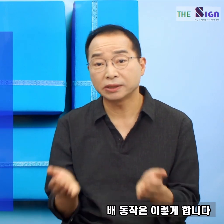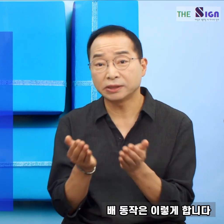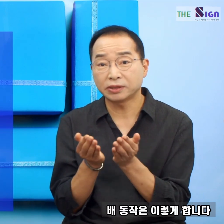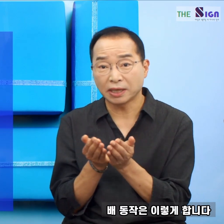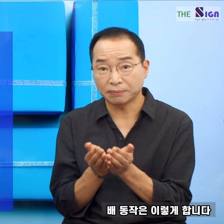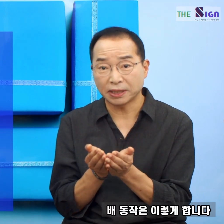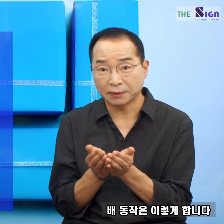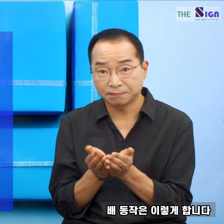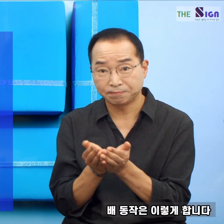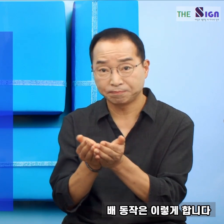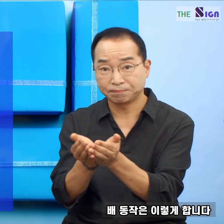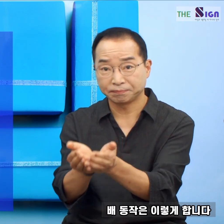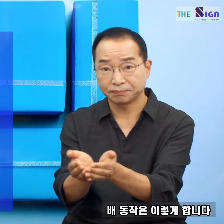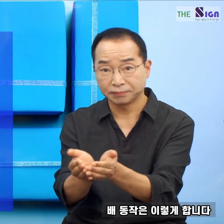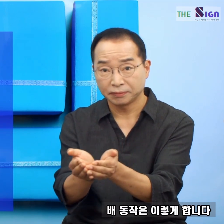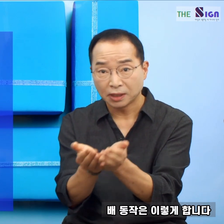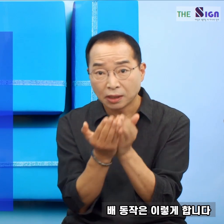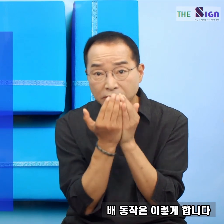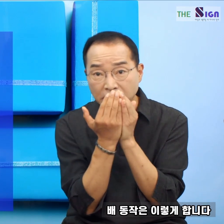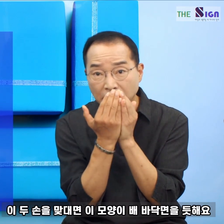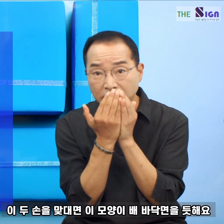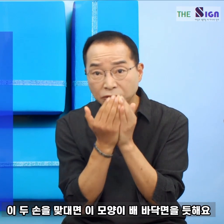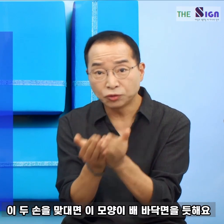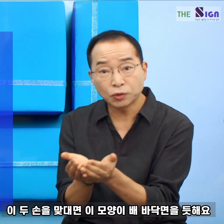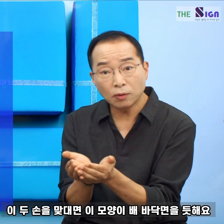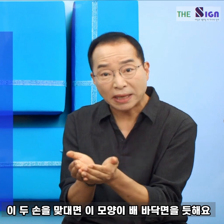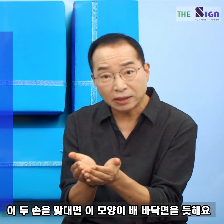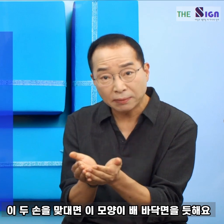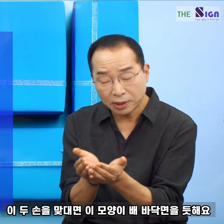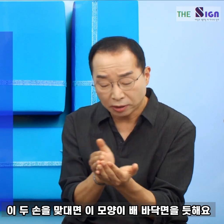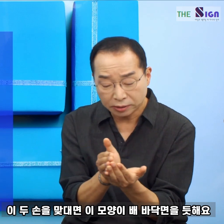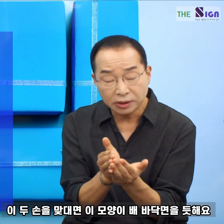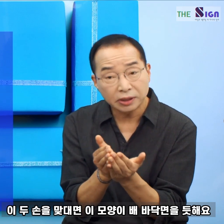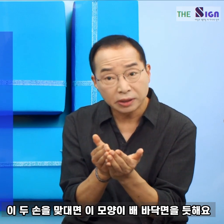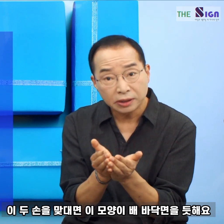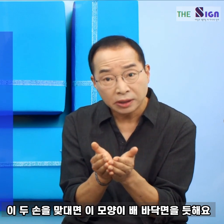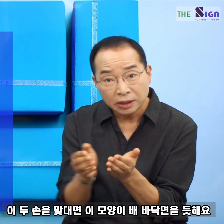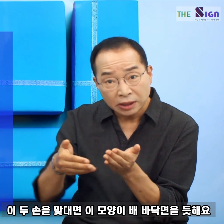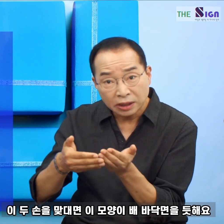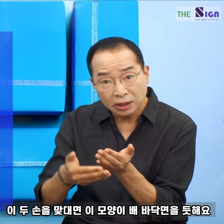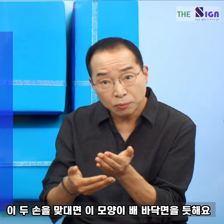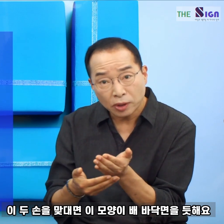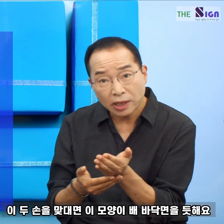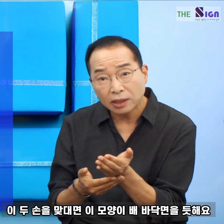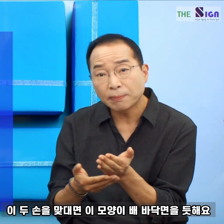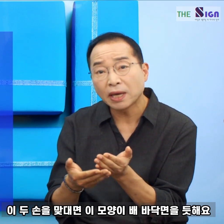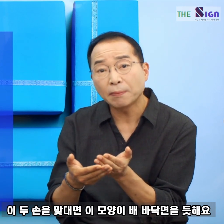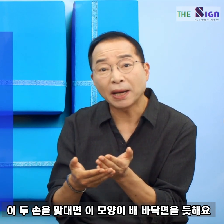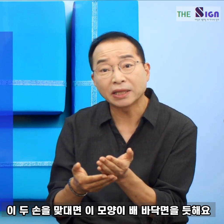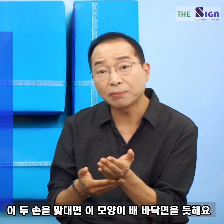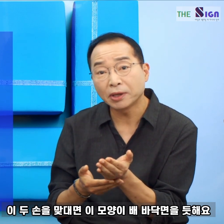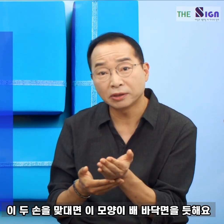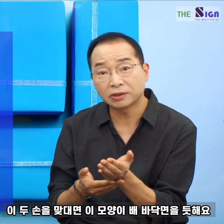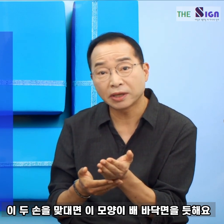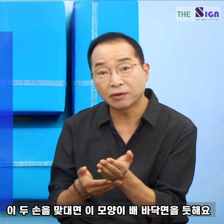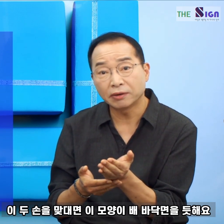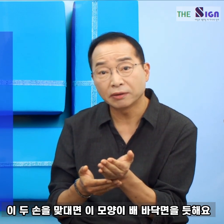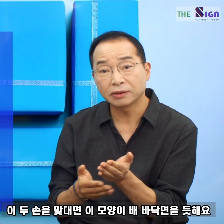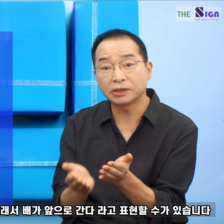이렇게 합니다. 자, 이 두 손을 맞대면 이 모양이 배 바닥면을 뜻해요.